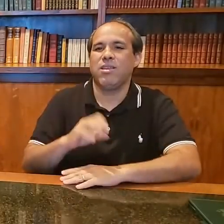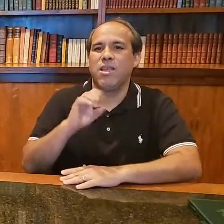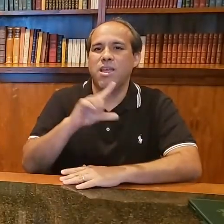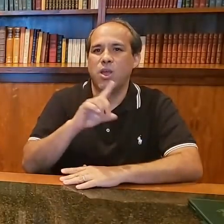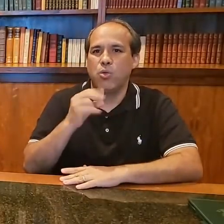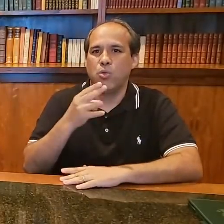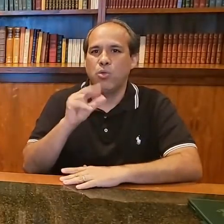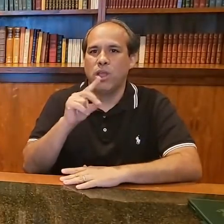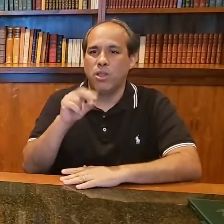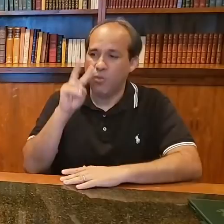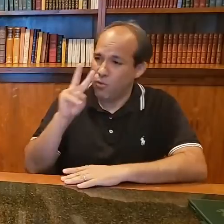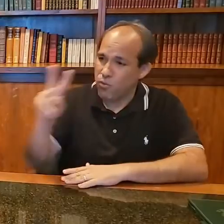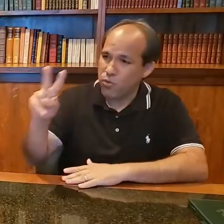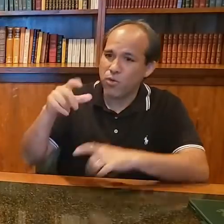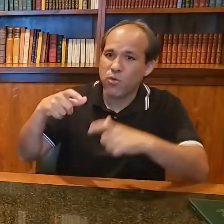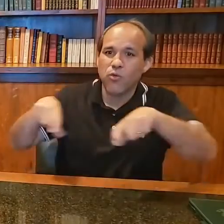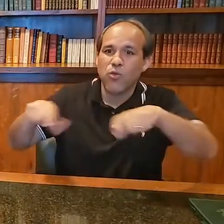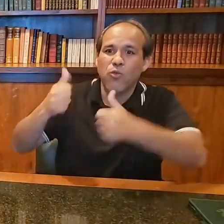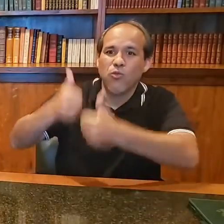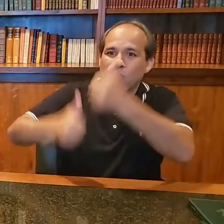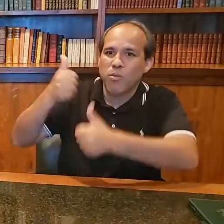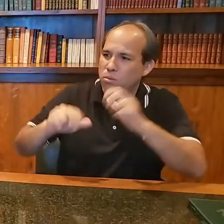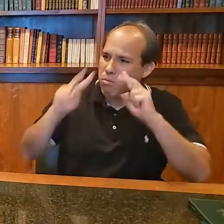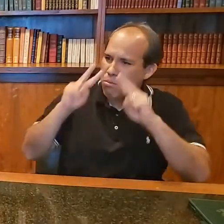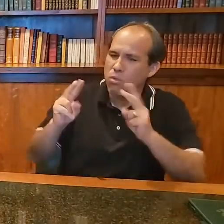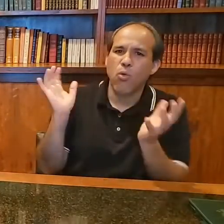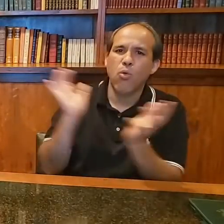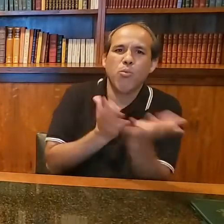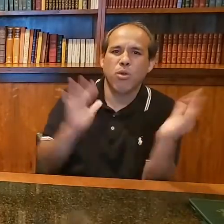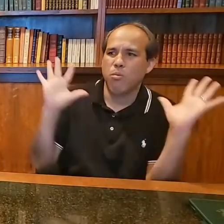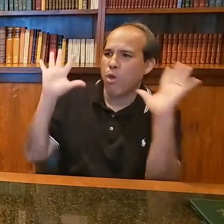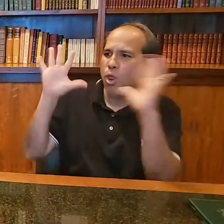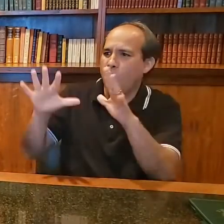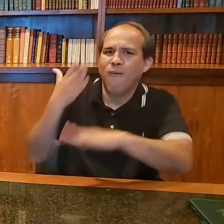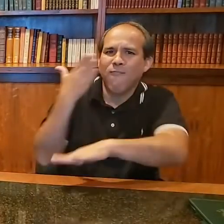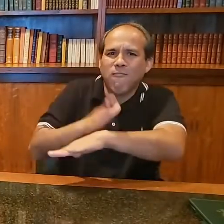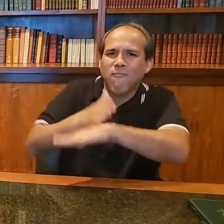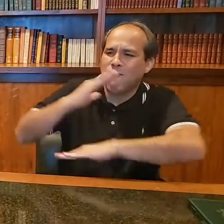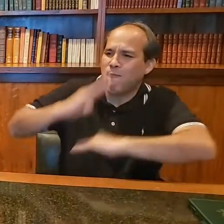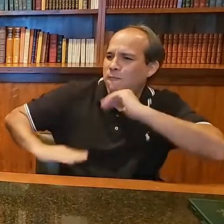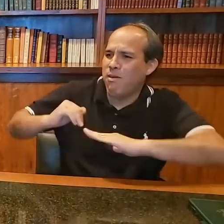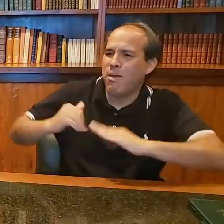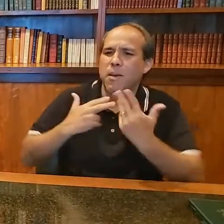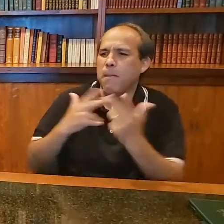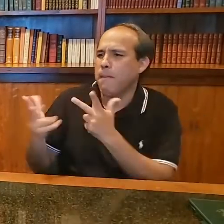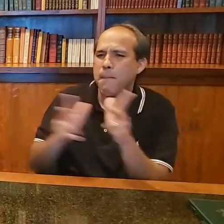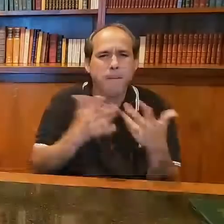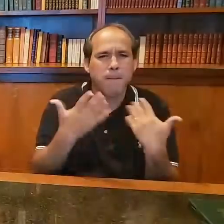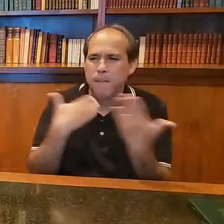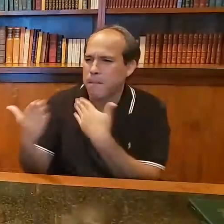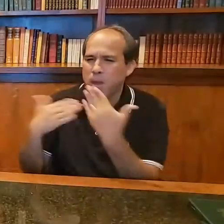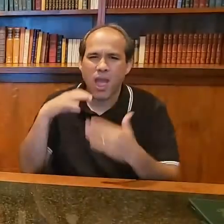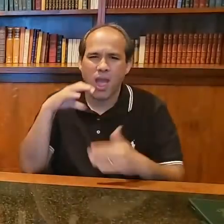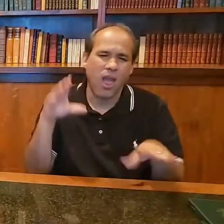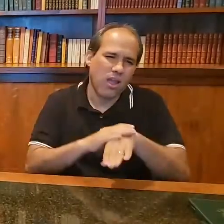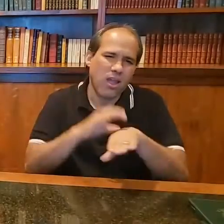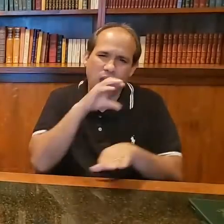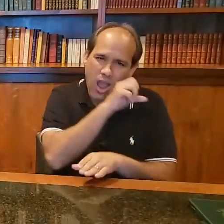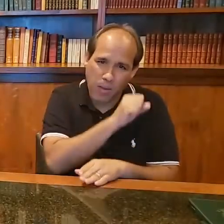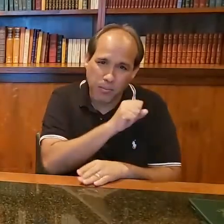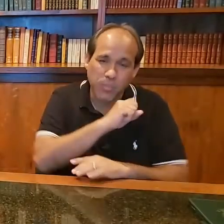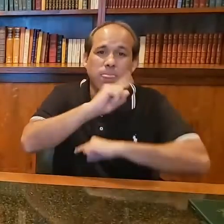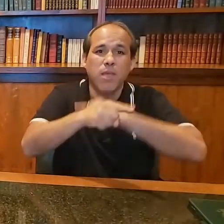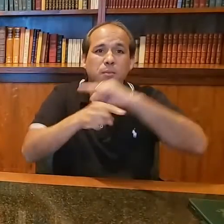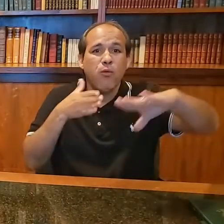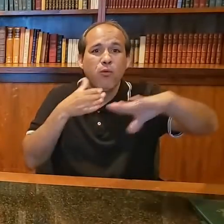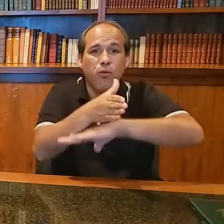de futebol enorme lá, tem uma garotada fazendo exercício. Bacana, né? Bom. Aí bater um papo, coisa rápida. Depois fui lá